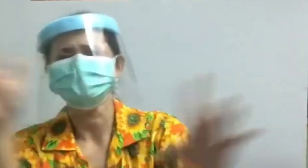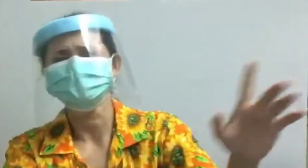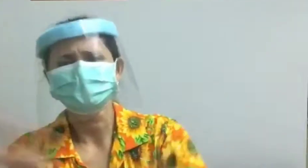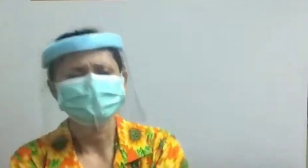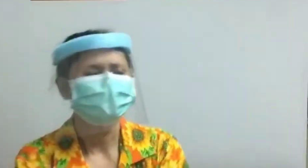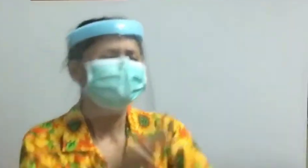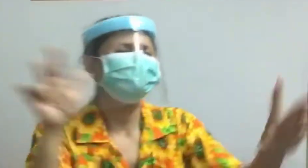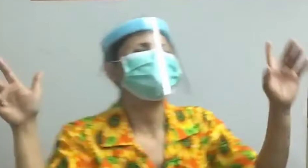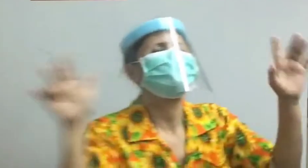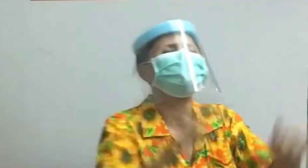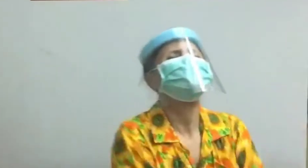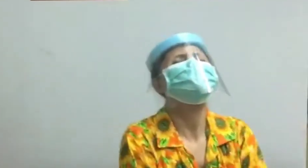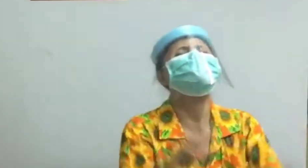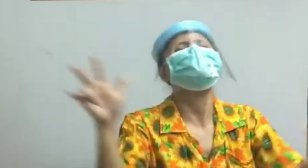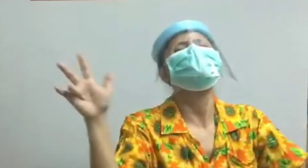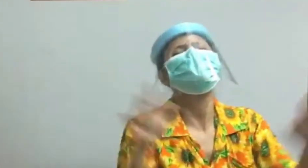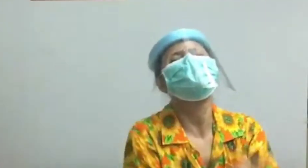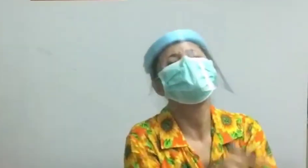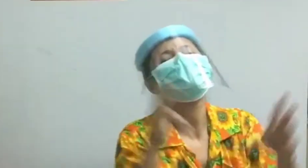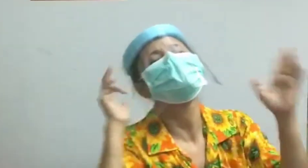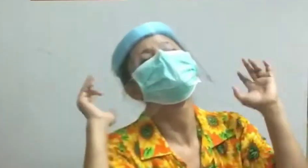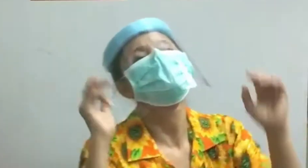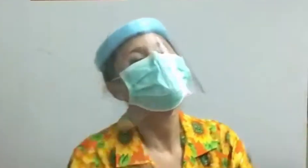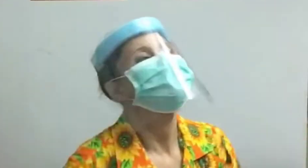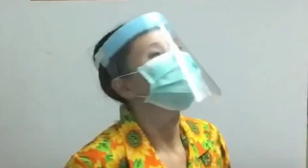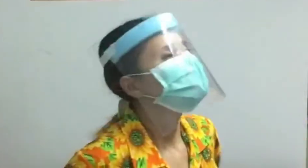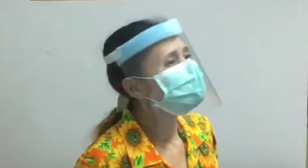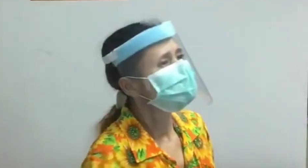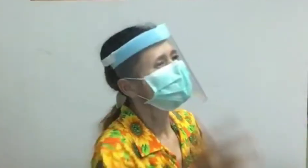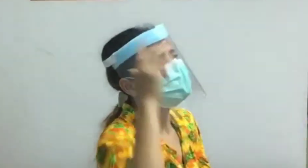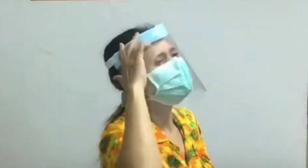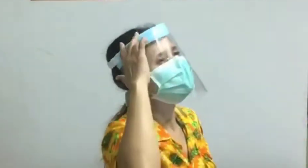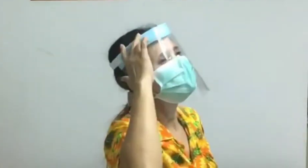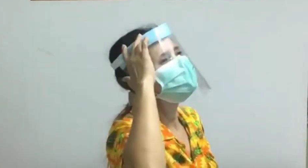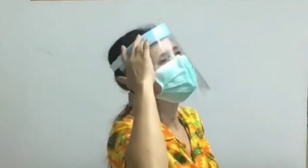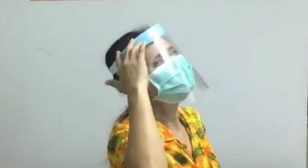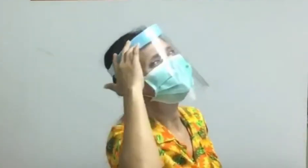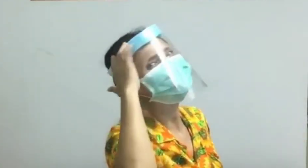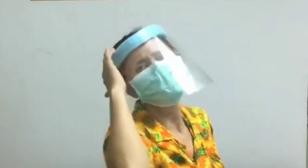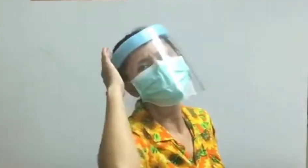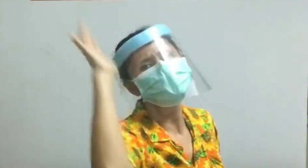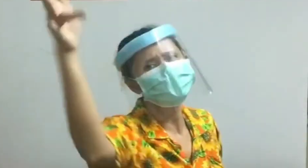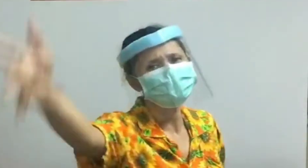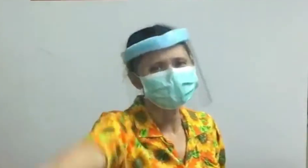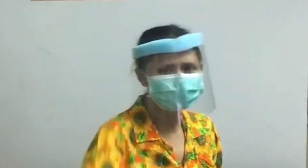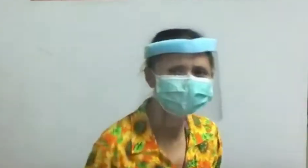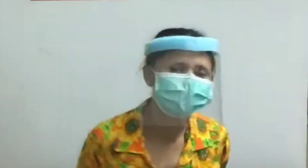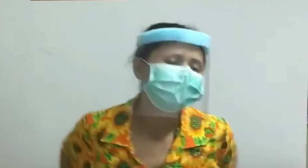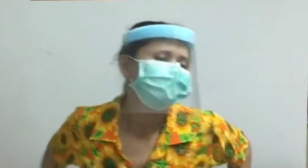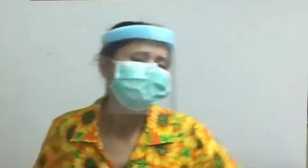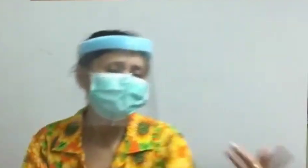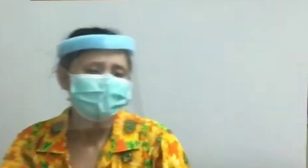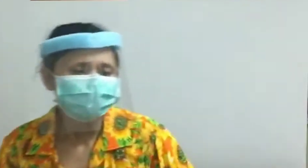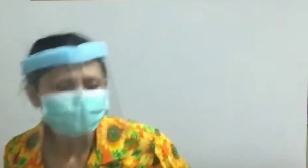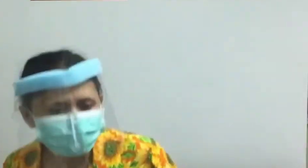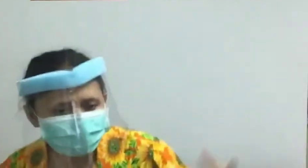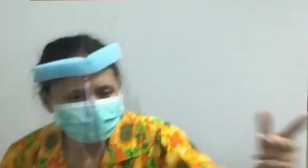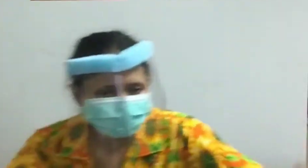ไม่มีกำหนดไม่มีกำหนดจะจ่ายเงินว่าเมื่อไรมันก็น่าสลดจะเอาเงินจ